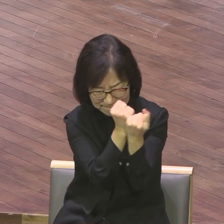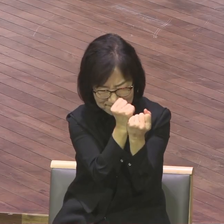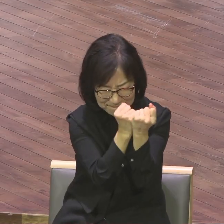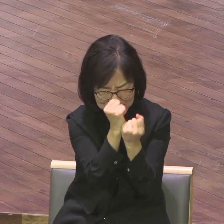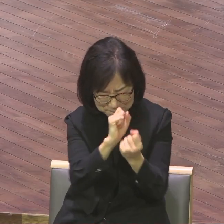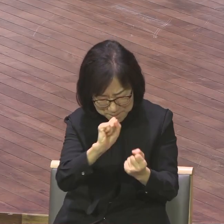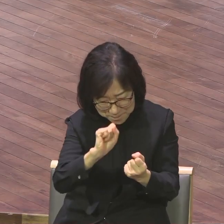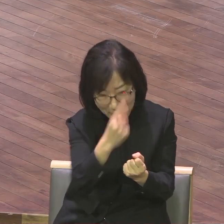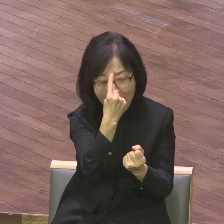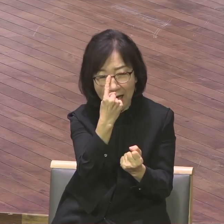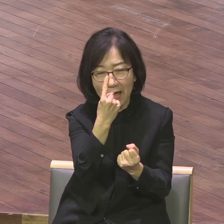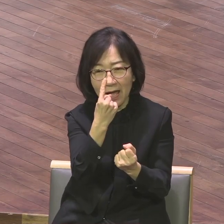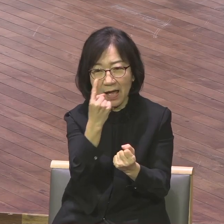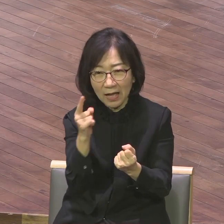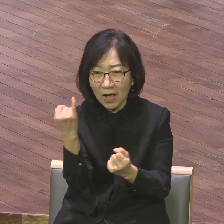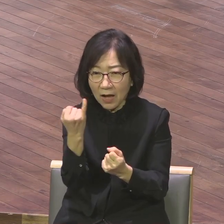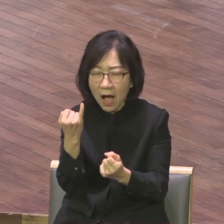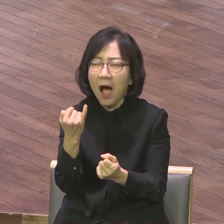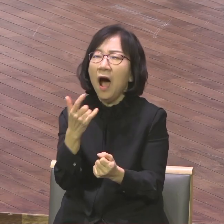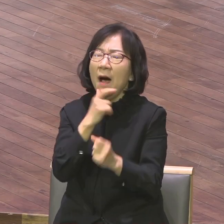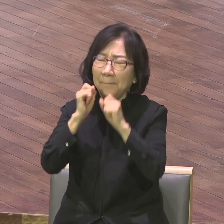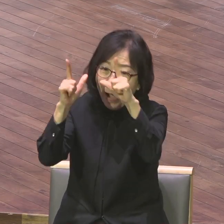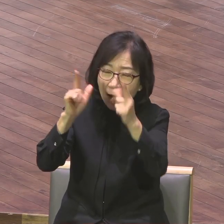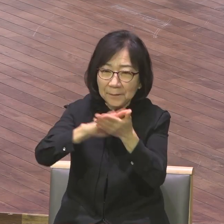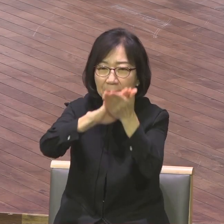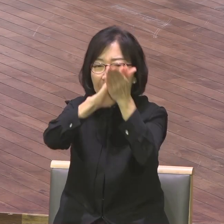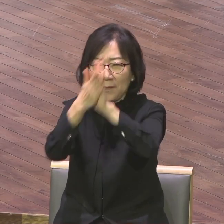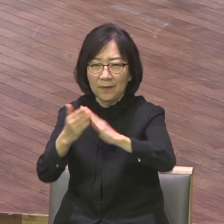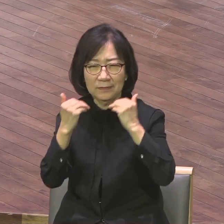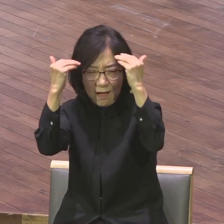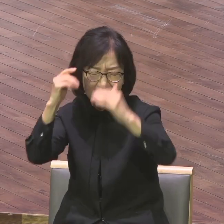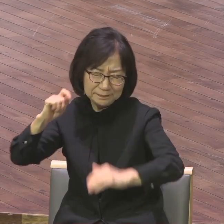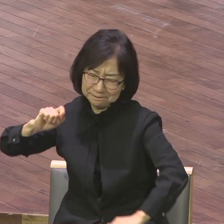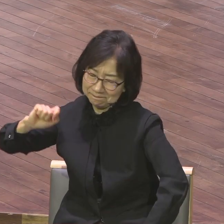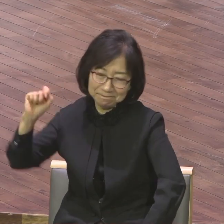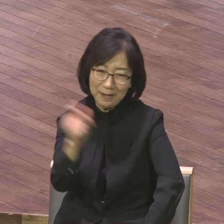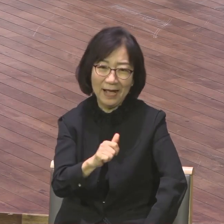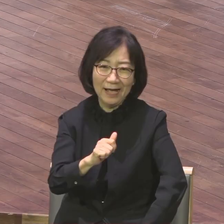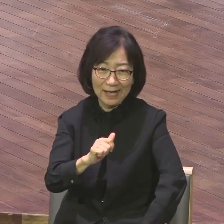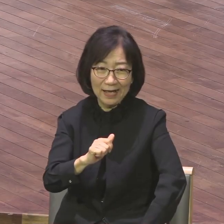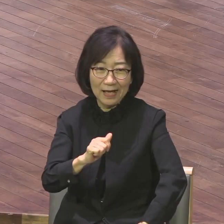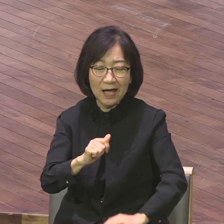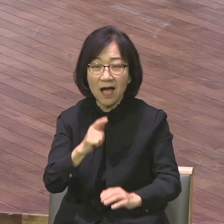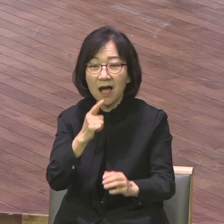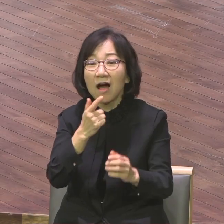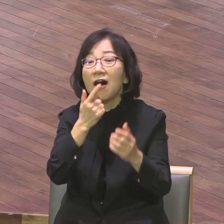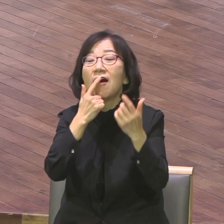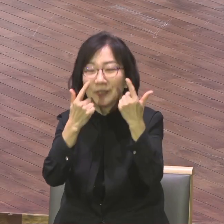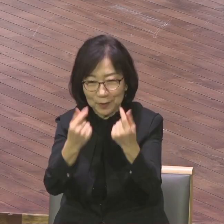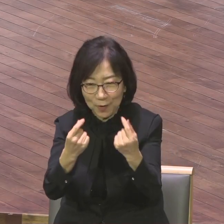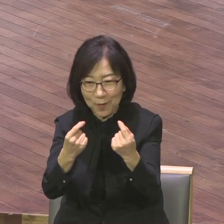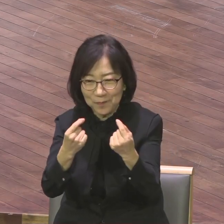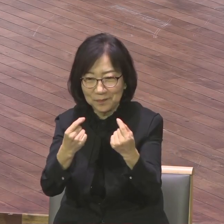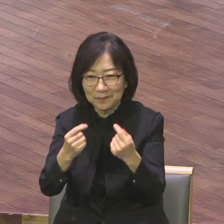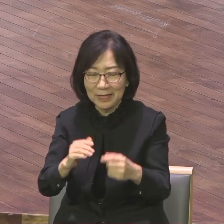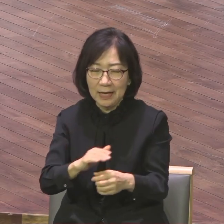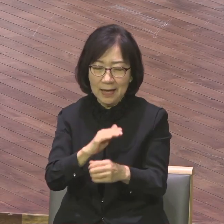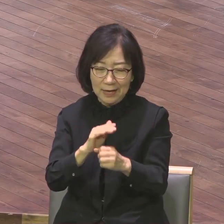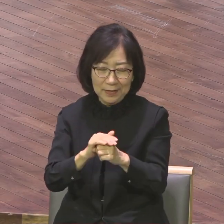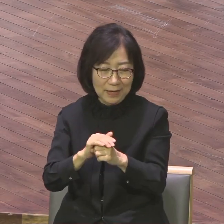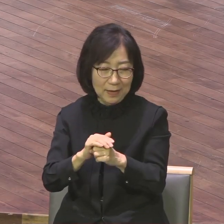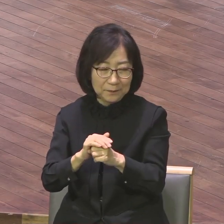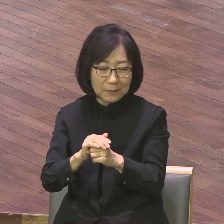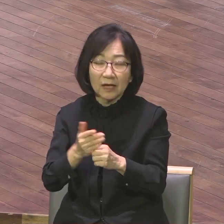그때의 변화가 일어납니다. 말씀을 직접 바로 직면할 때 비하지 말고 직면할 때 변화가 일어난다는 말씀이죠.